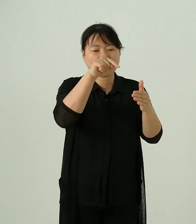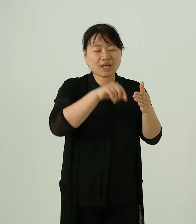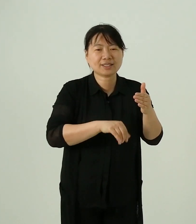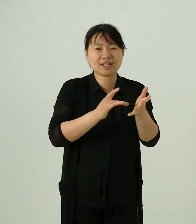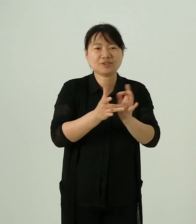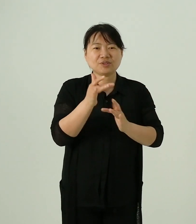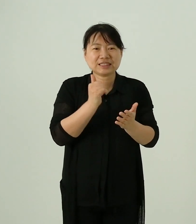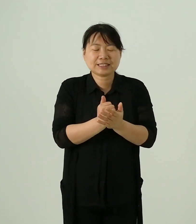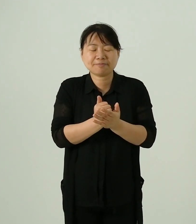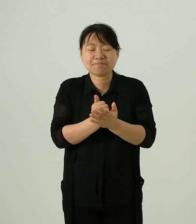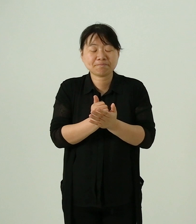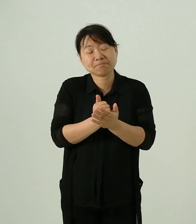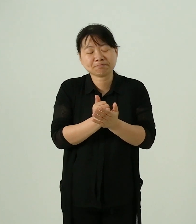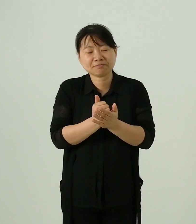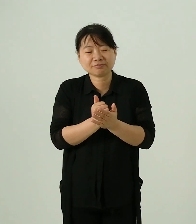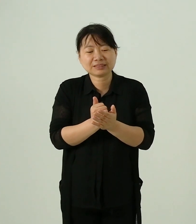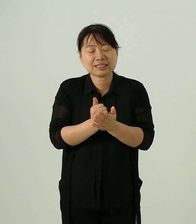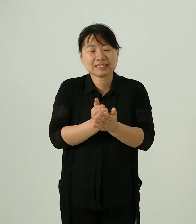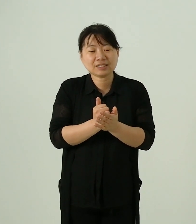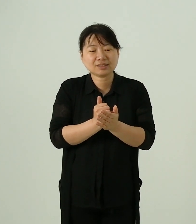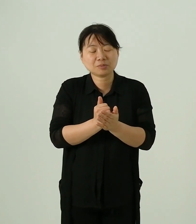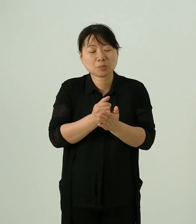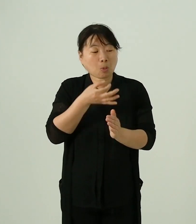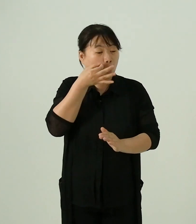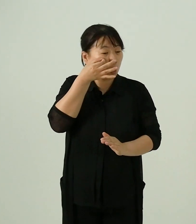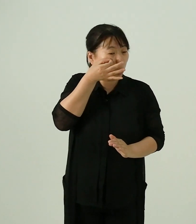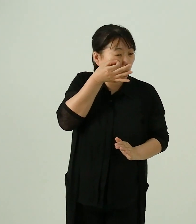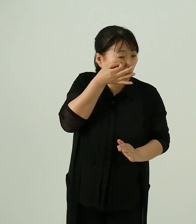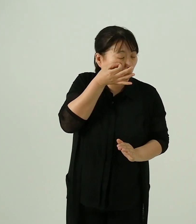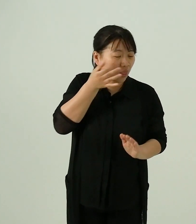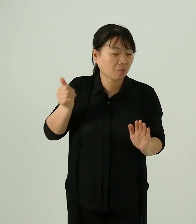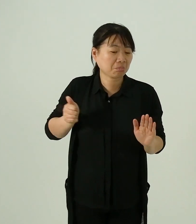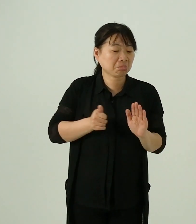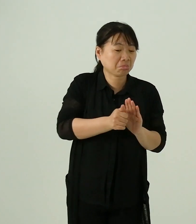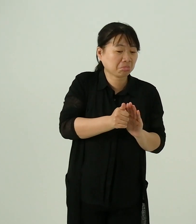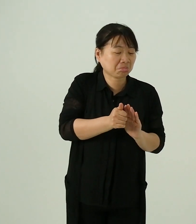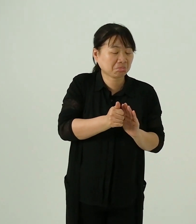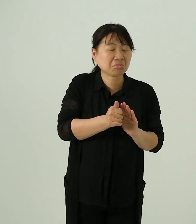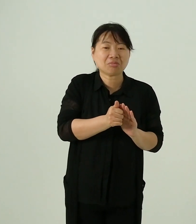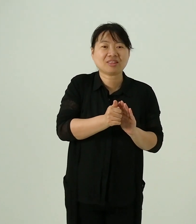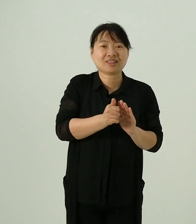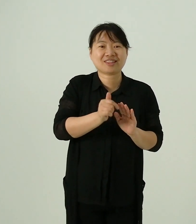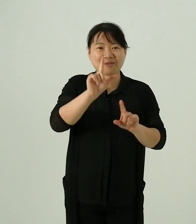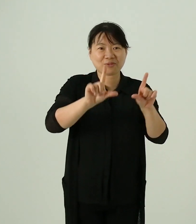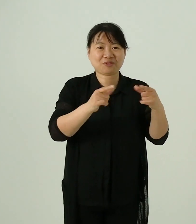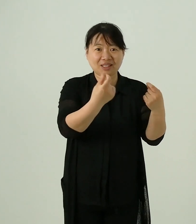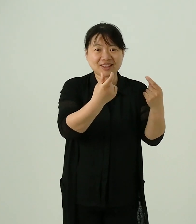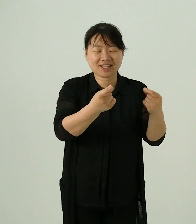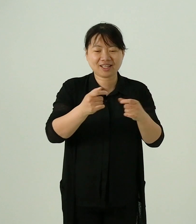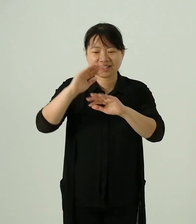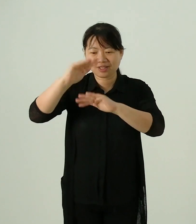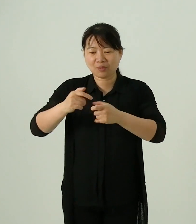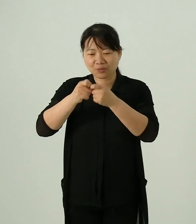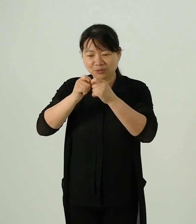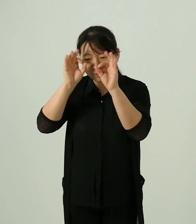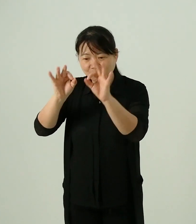예수님이 슬쩍 끼어드는 모양새를 취하고 있죠. 자, 그 내용을 좀 꼼꼼히 봅시다.